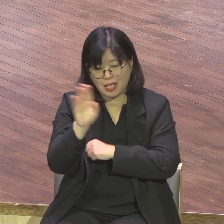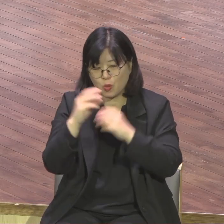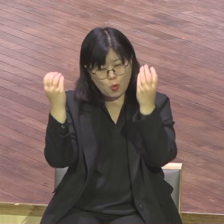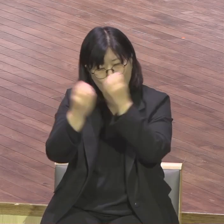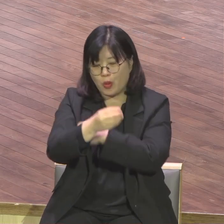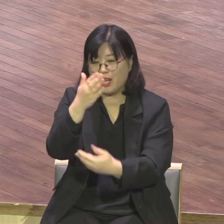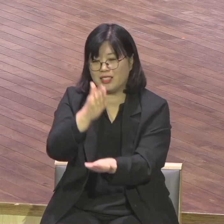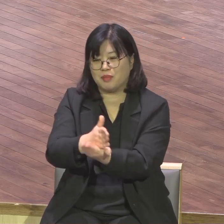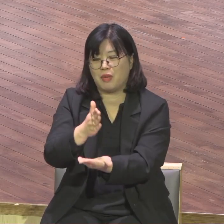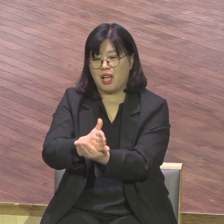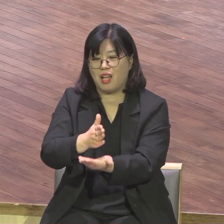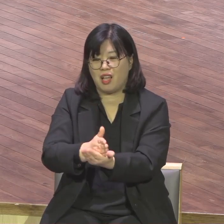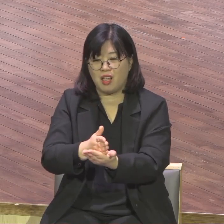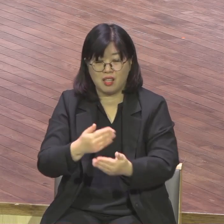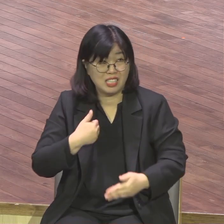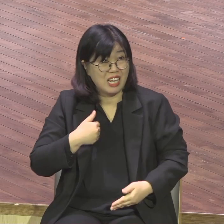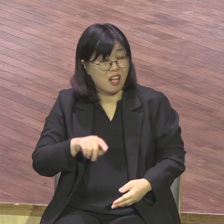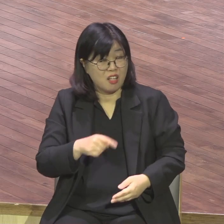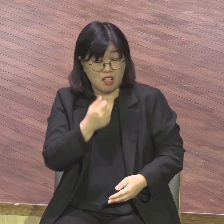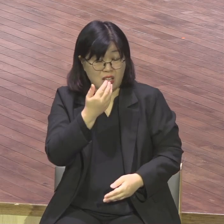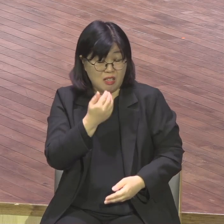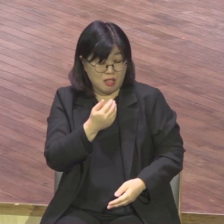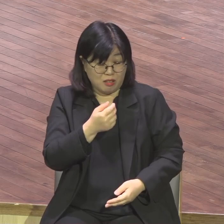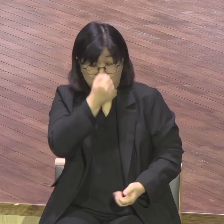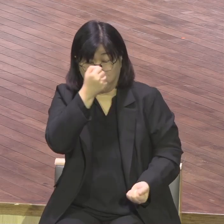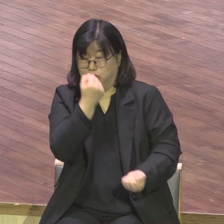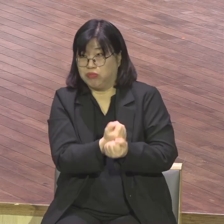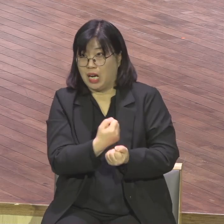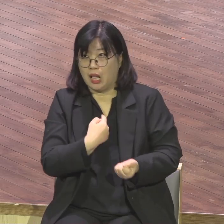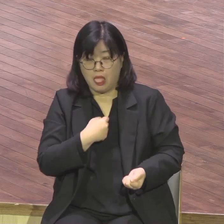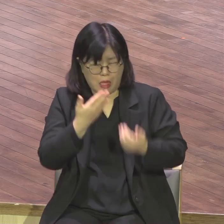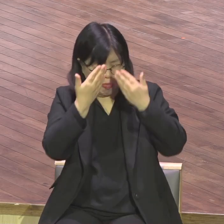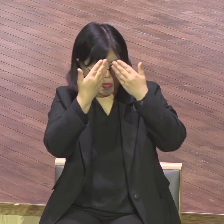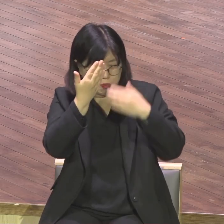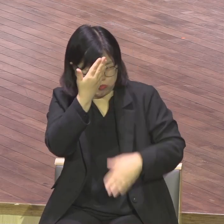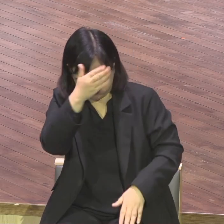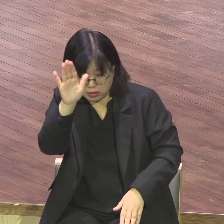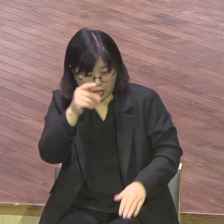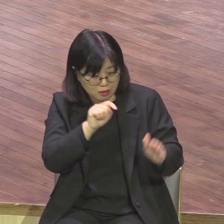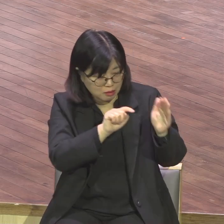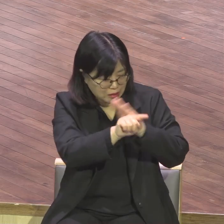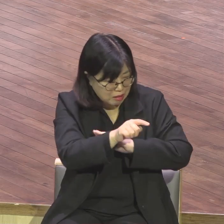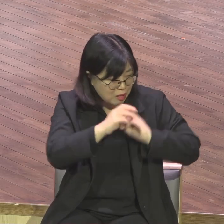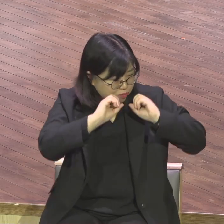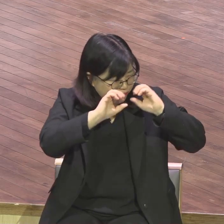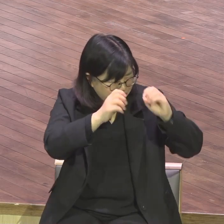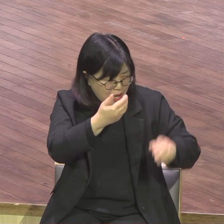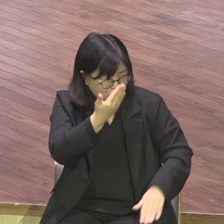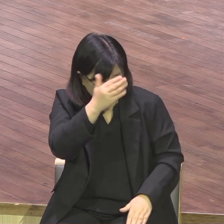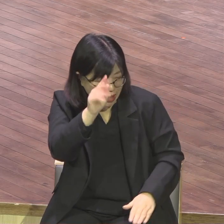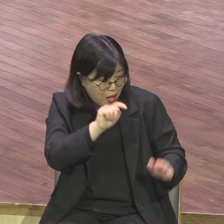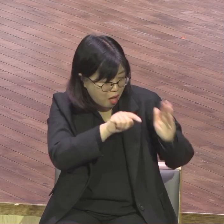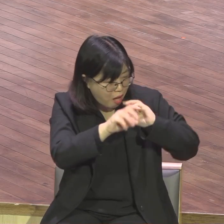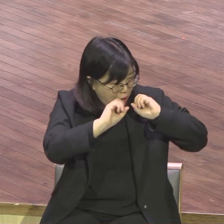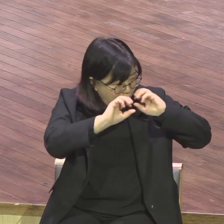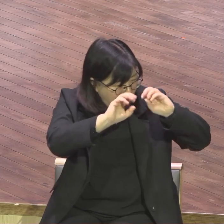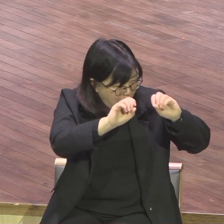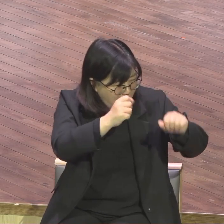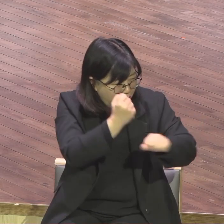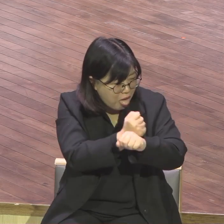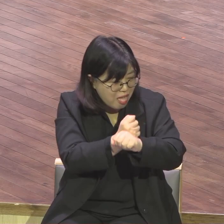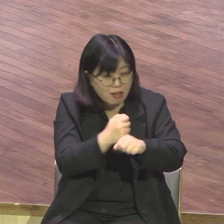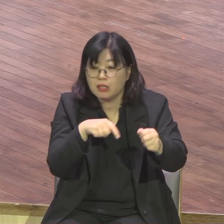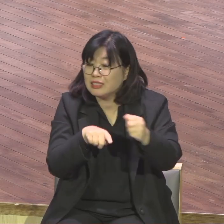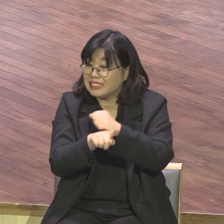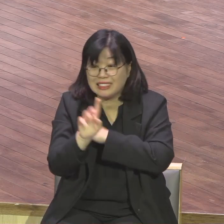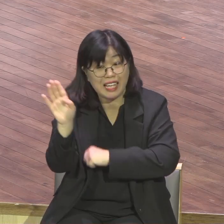본질이 뭐냐? 본질이 3.1조의 본질. 세 사람 중에 한 사람의 전도를 하든지 또는